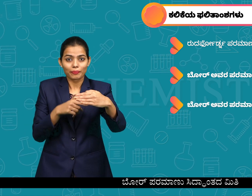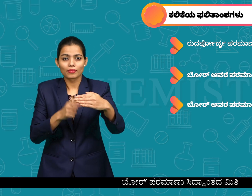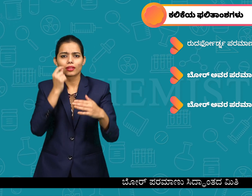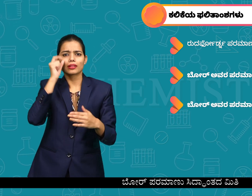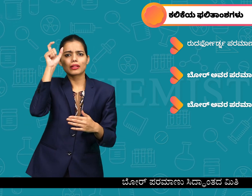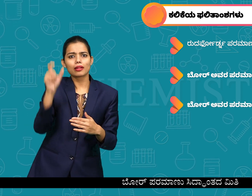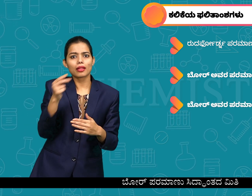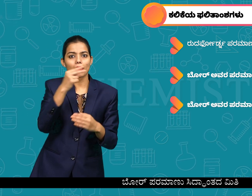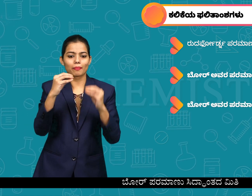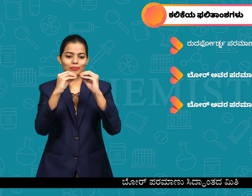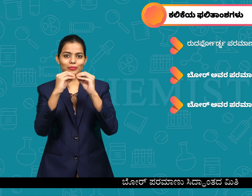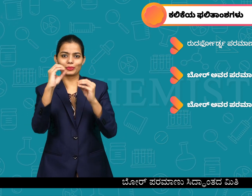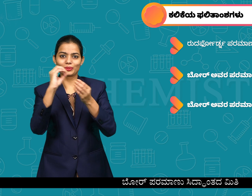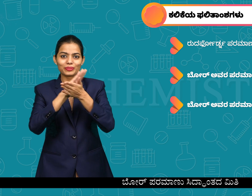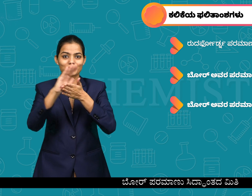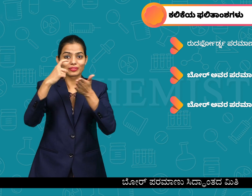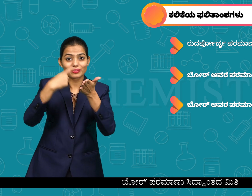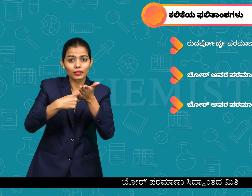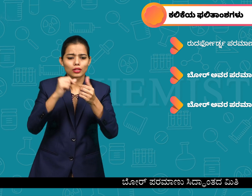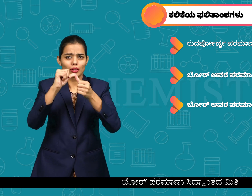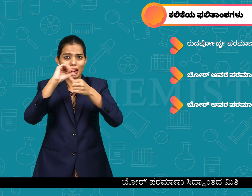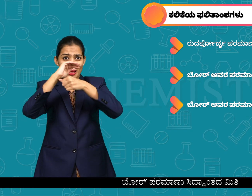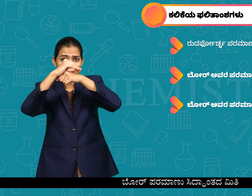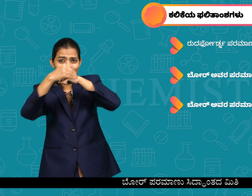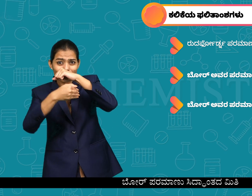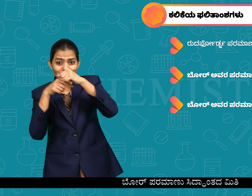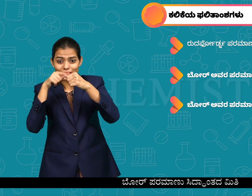ಬೋರ್ ಪರಮಾಣು ಸಿದ್ಧಾಂತದ ಮಿತಿ.